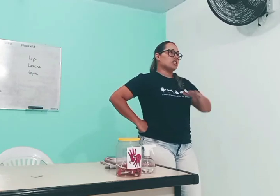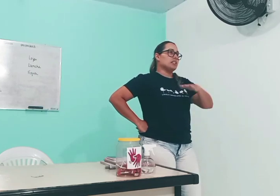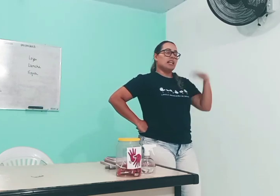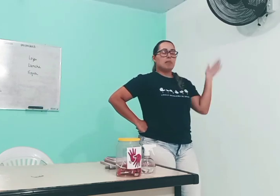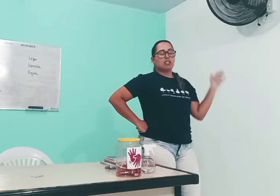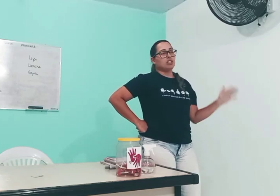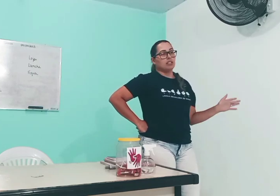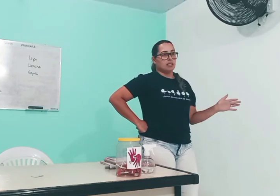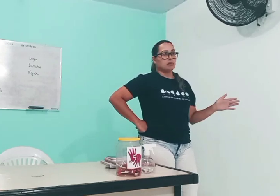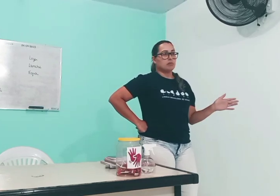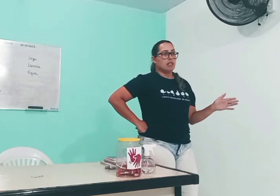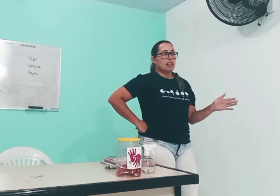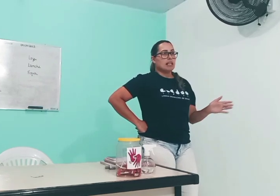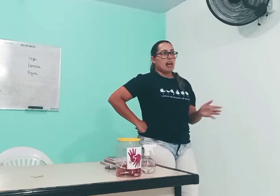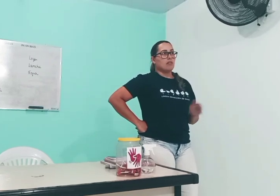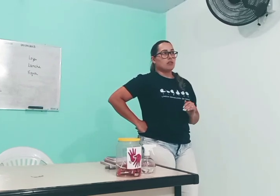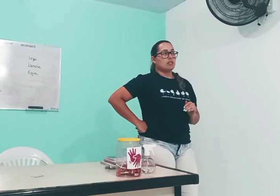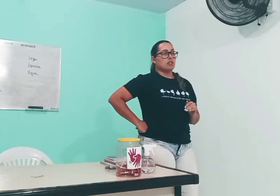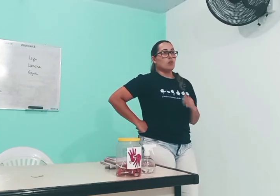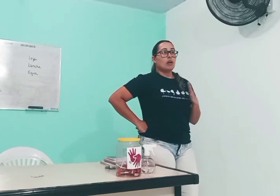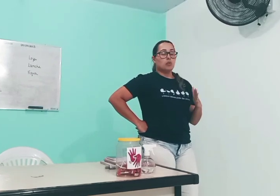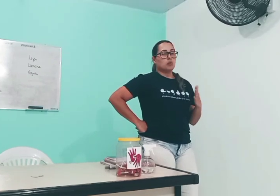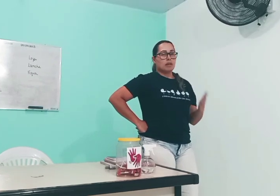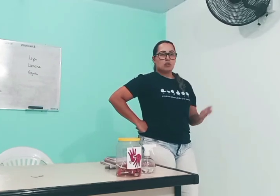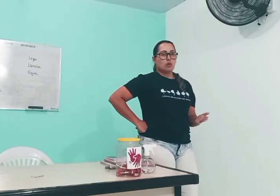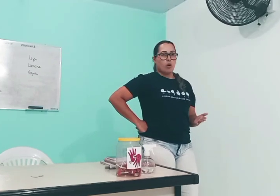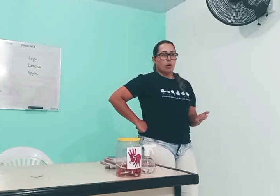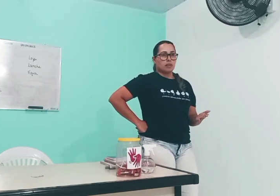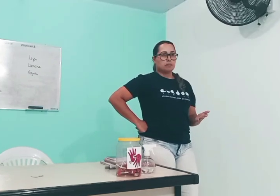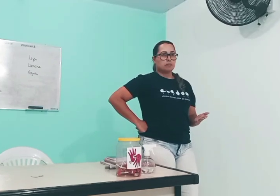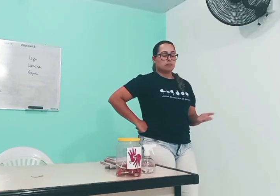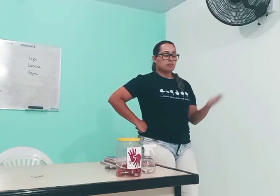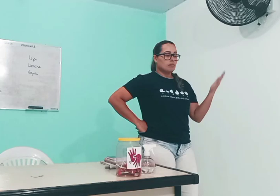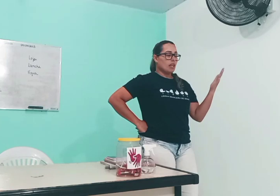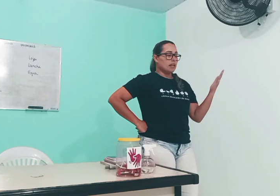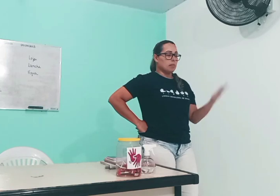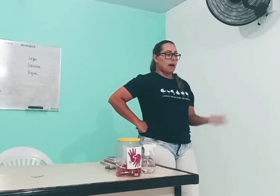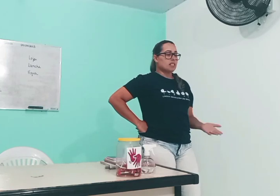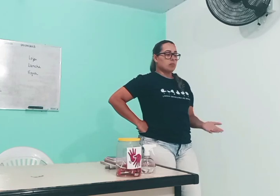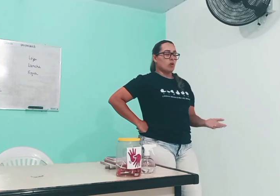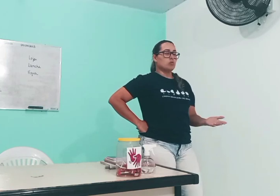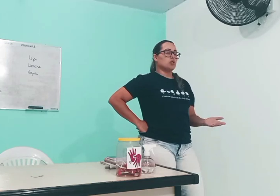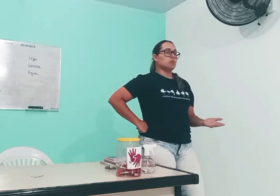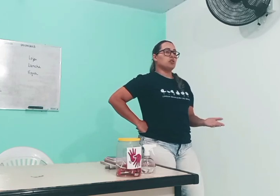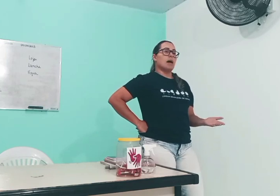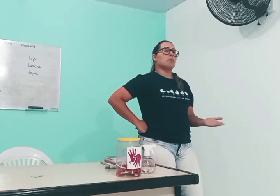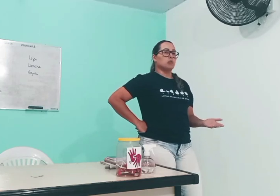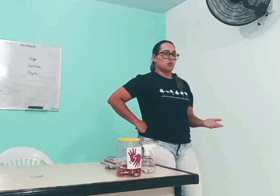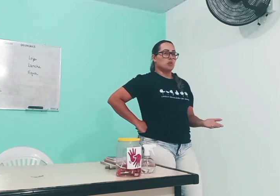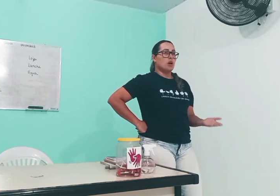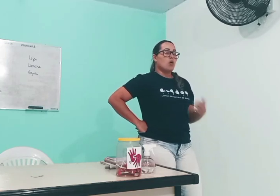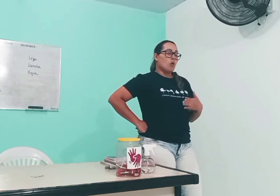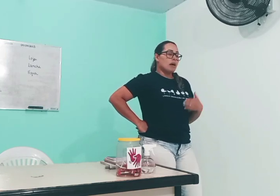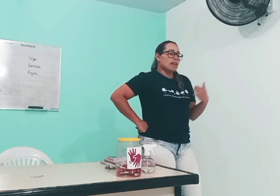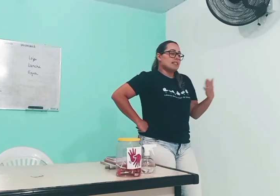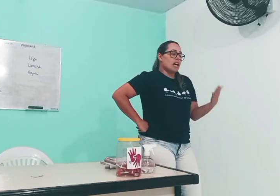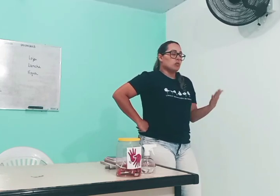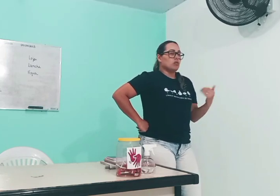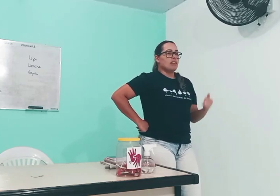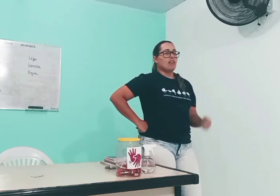nem imagina. Ela falou assim, um aluno numa escola que passa por algum tipo de abuso, como é que esse aluno vai